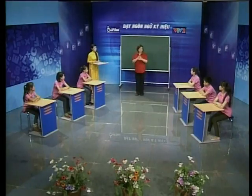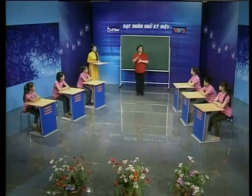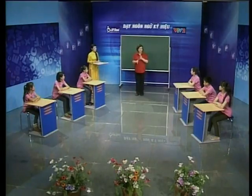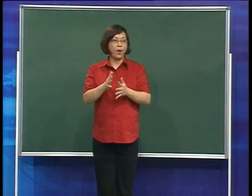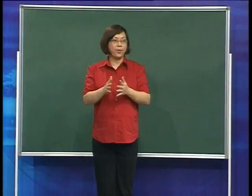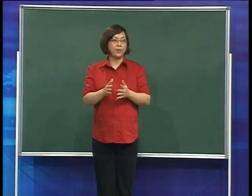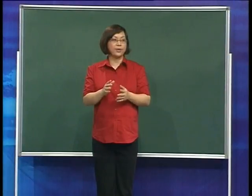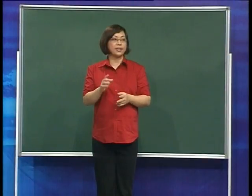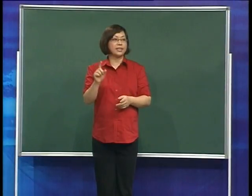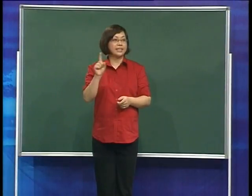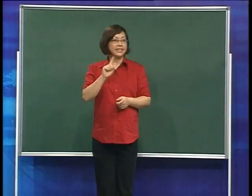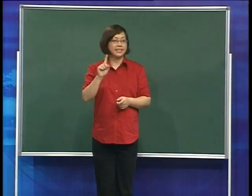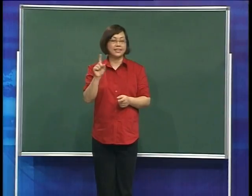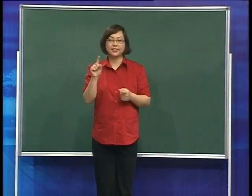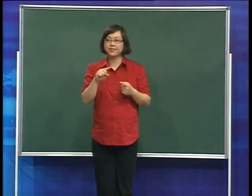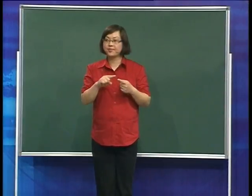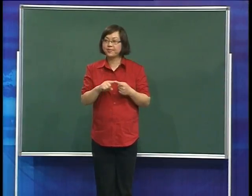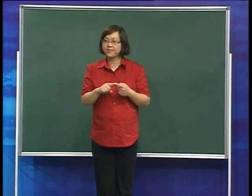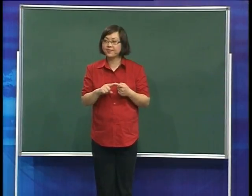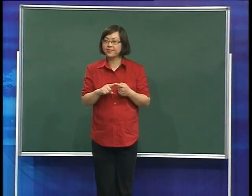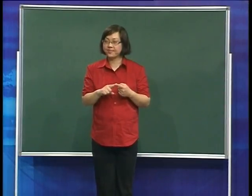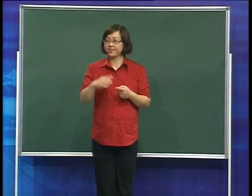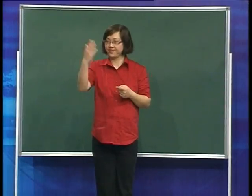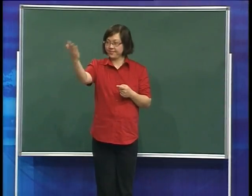Hôm trước các em đã được gặp những ký hiệu gì rồi Các có thể nói lại cho cô không